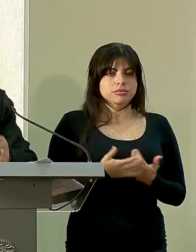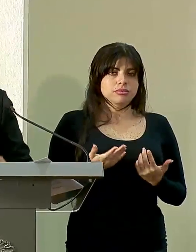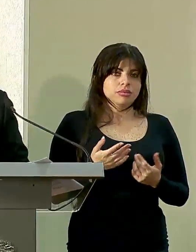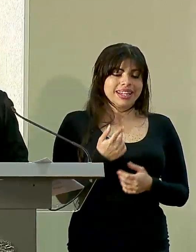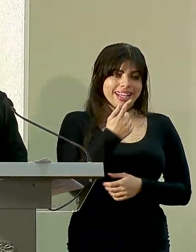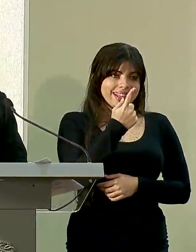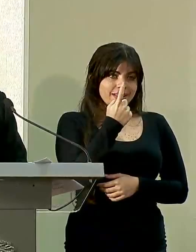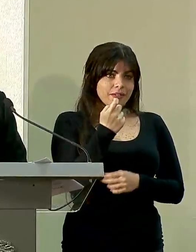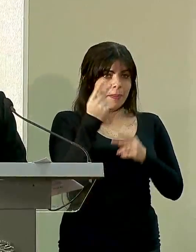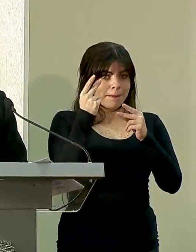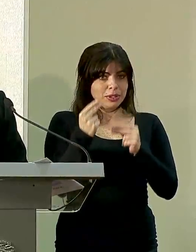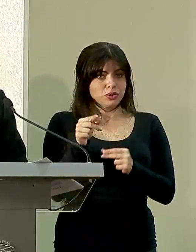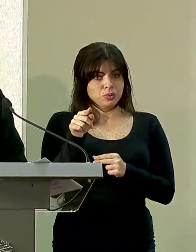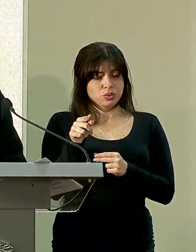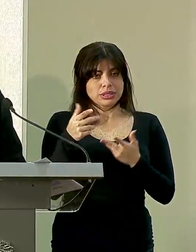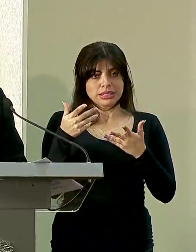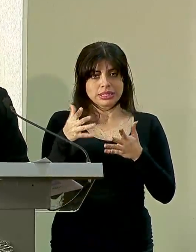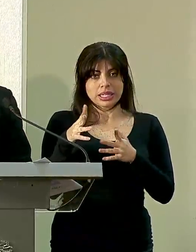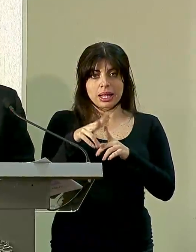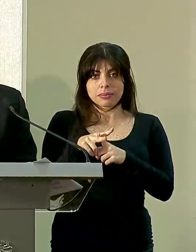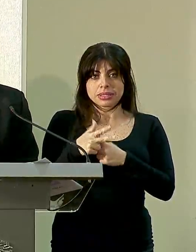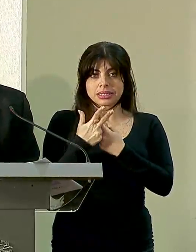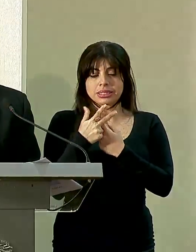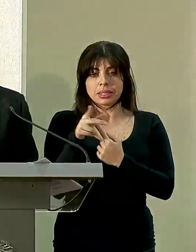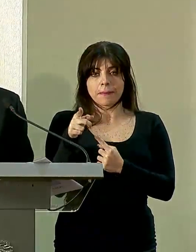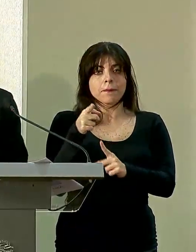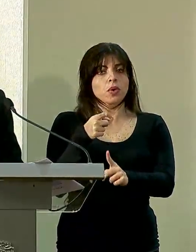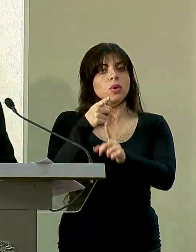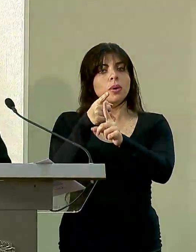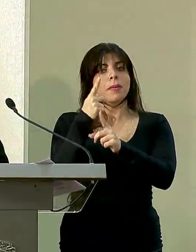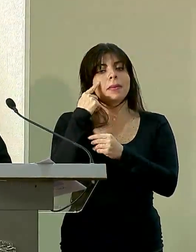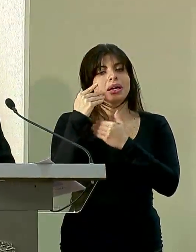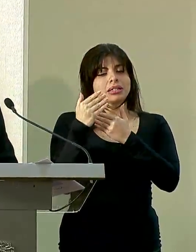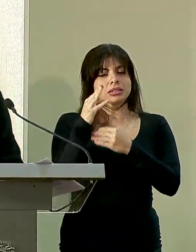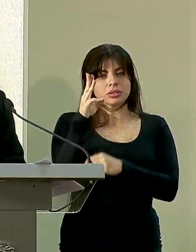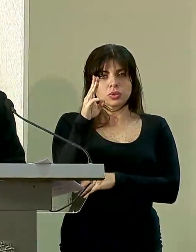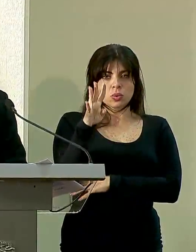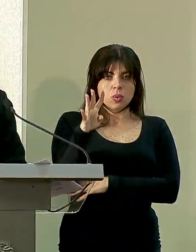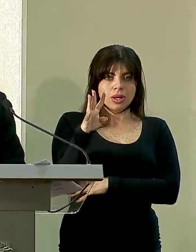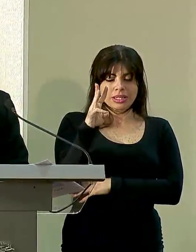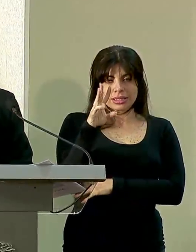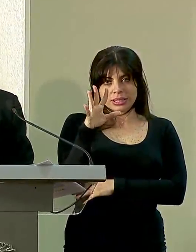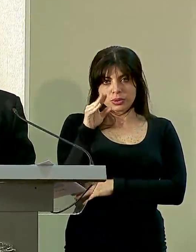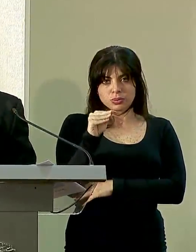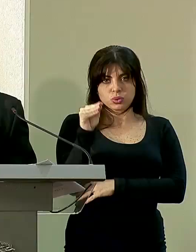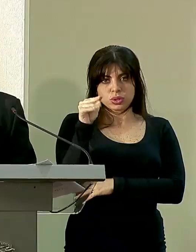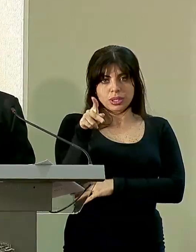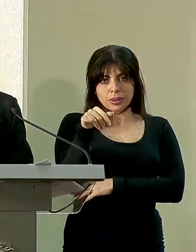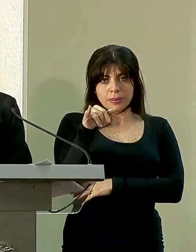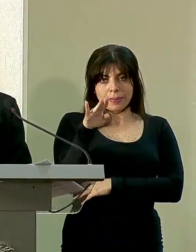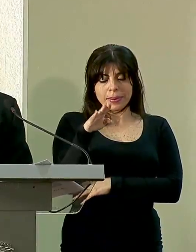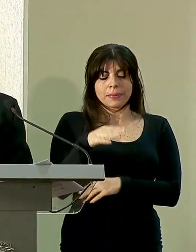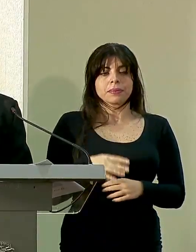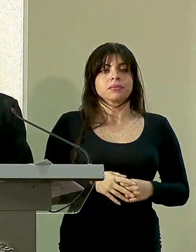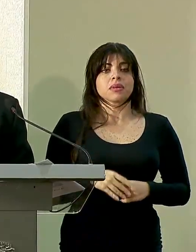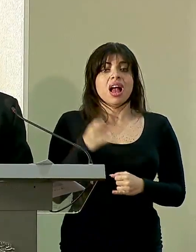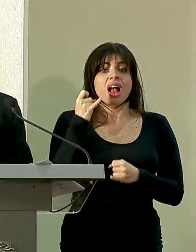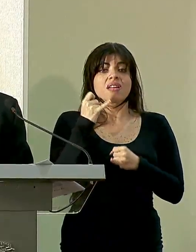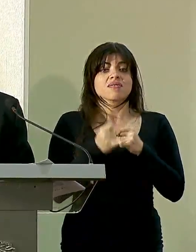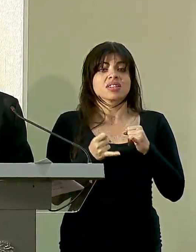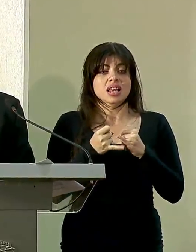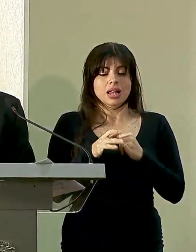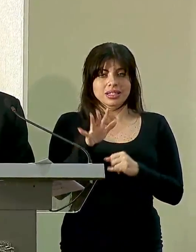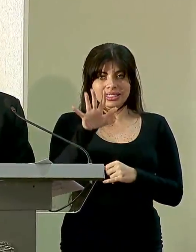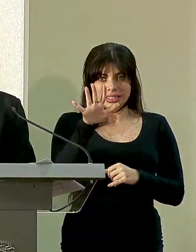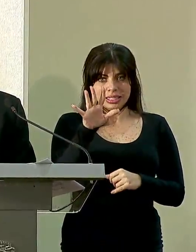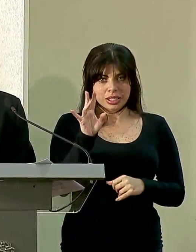el déficit que presupuestariamente estaba inicialmente destinado a ser cercano al 6.5% del PIB, ¿verdad? Terminó siendo